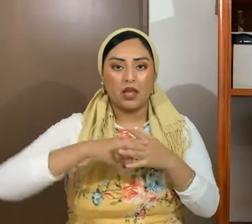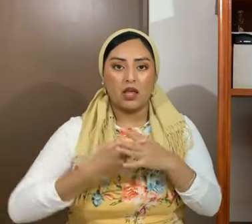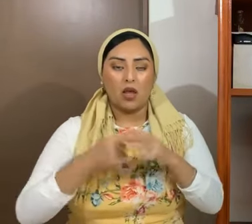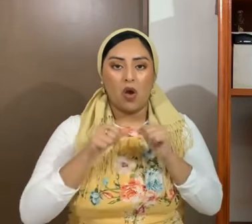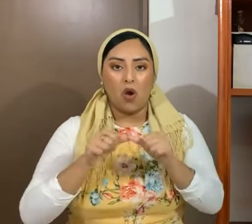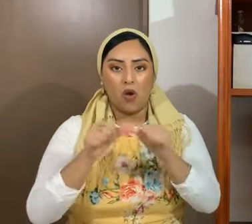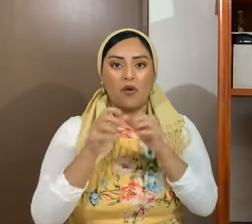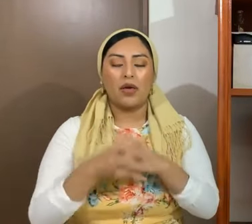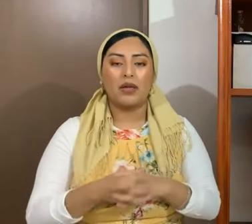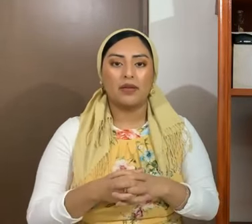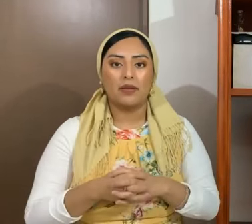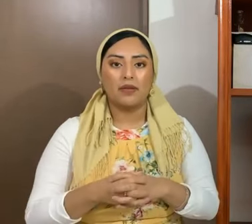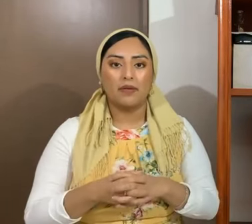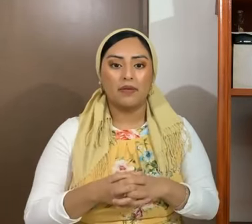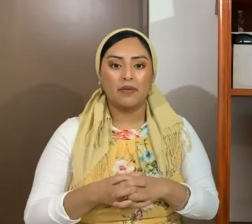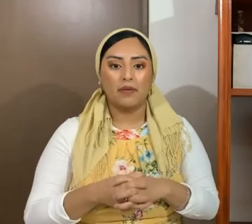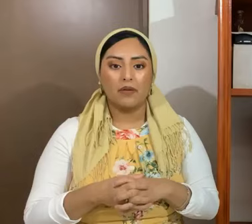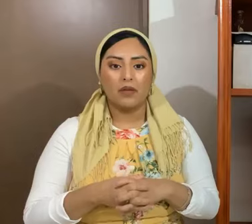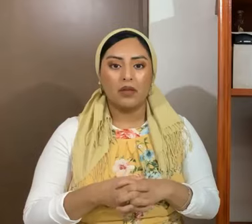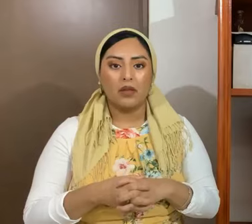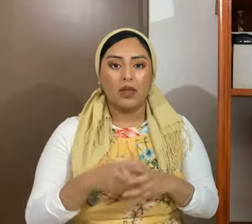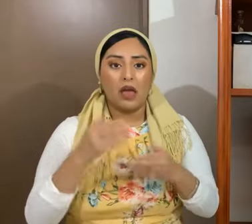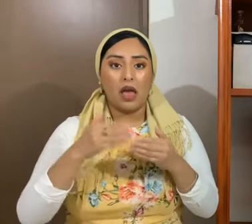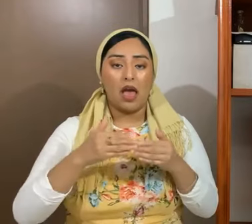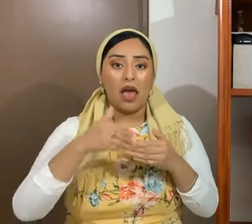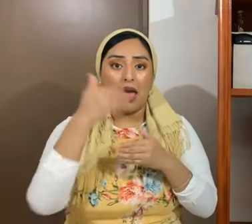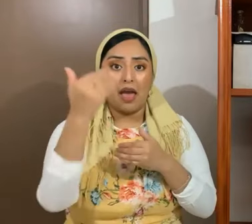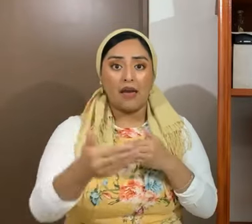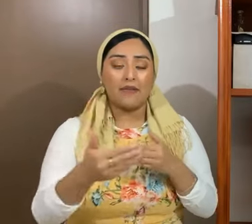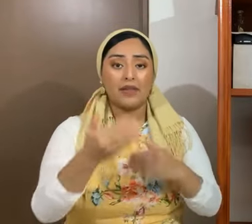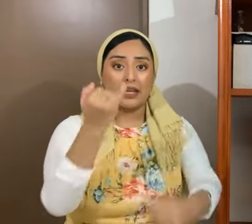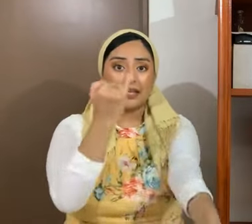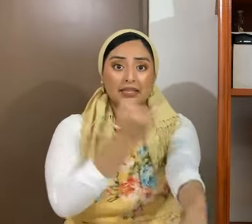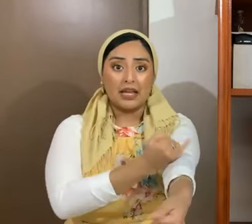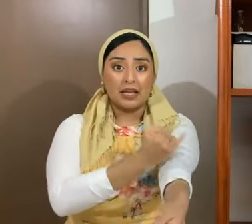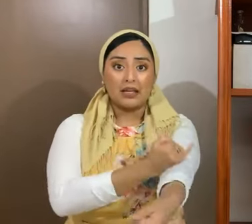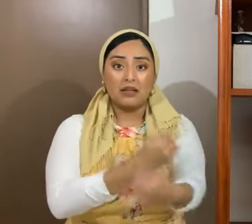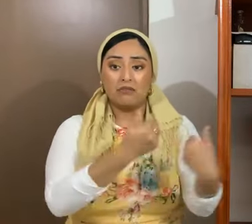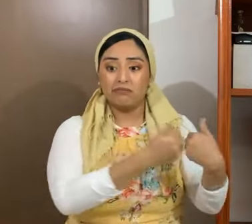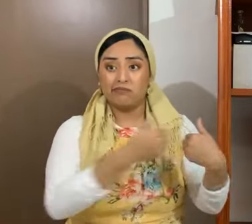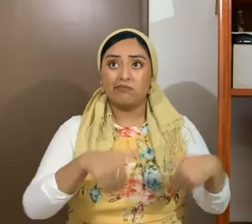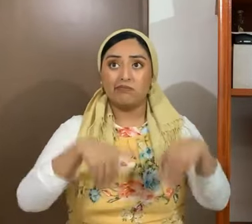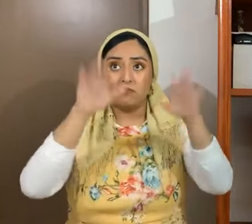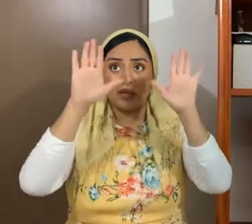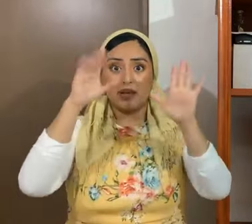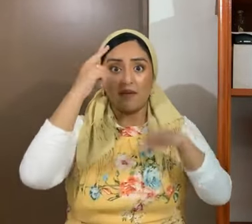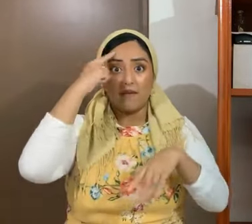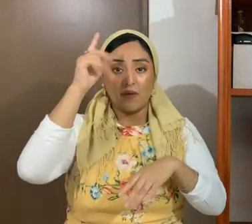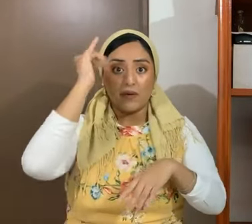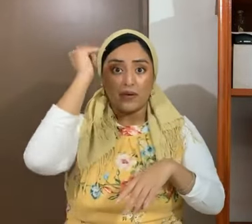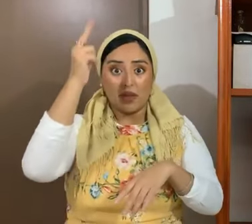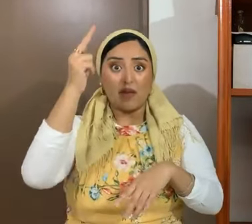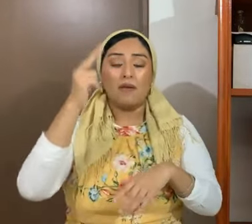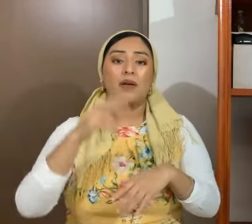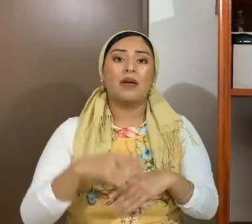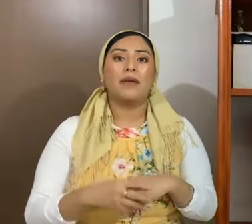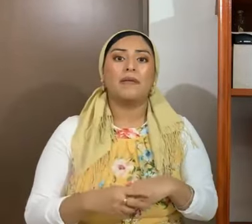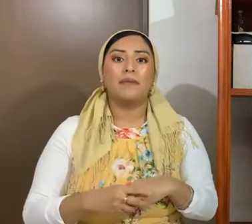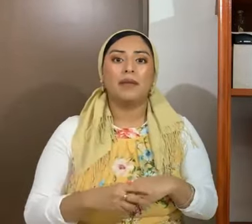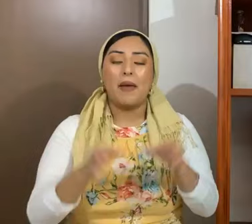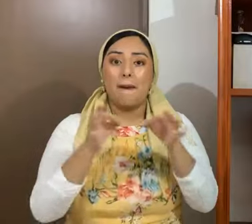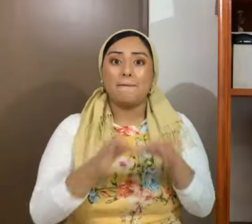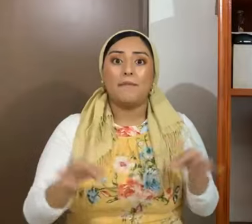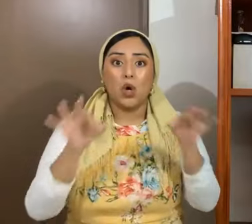como siempre con un pequeño contexto. Después de la consagración de Isaac a Yahweh, llega una noticia